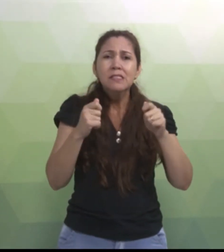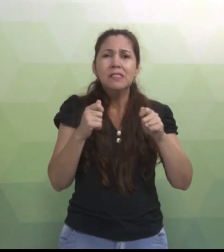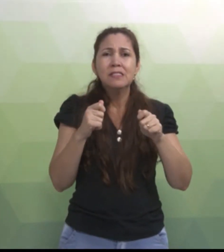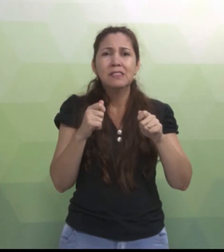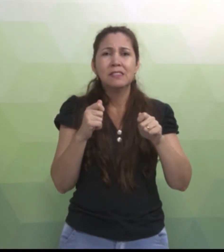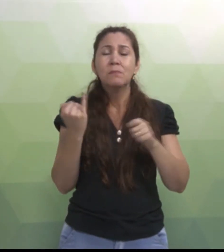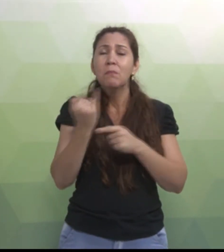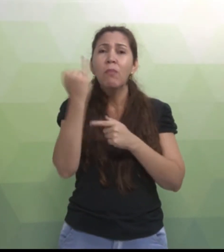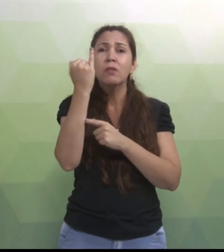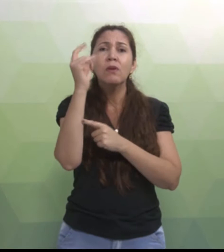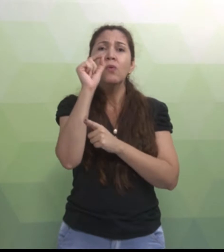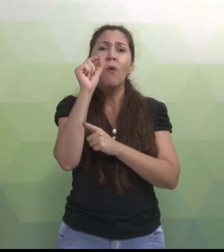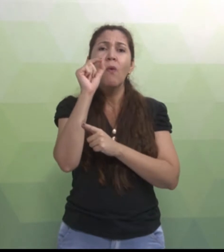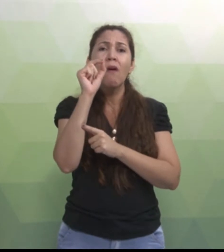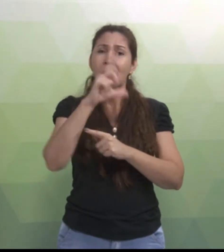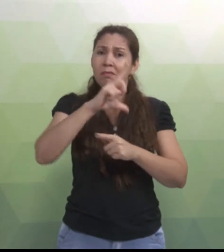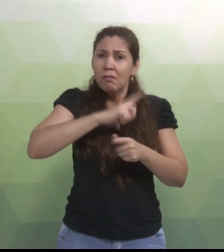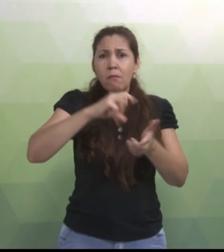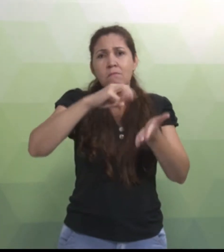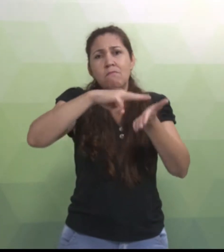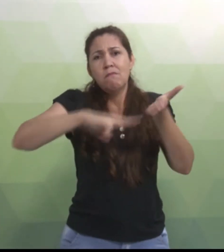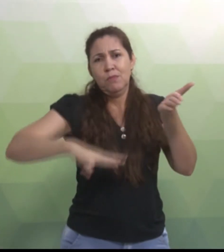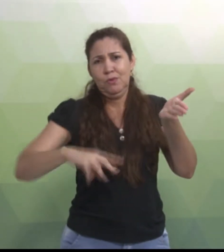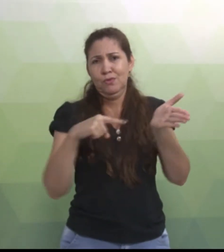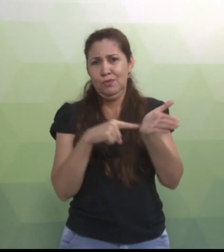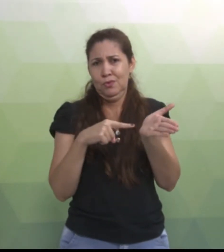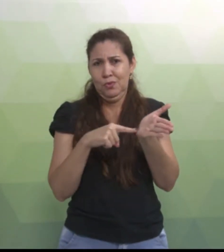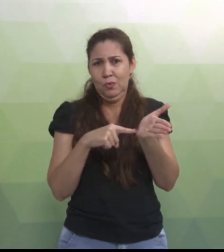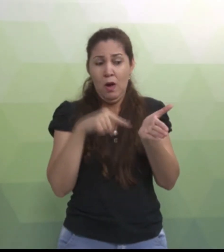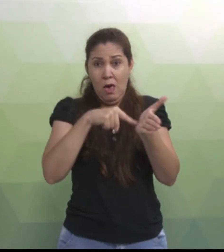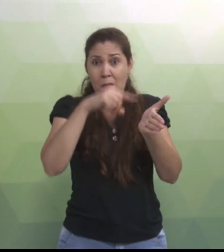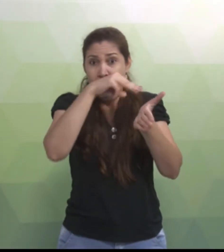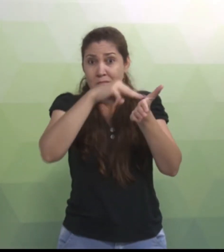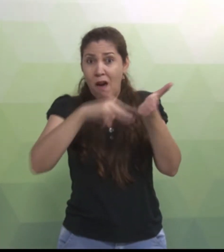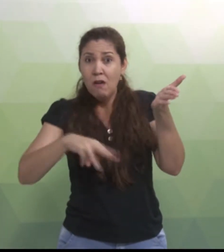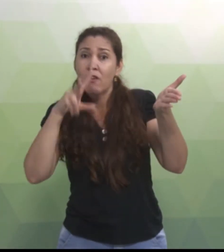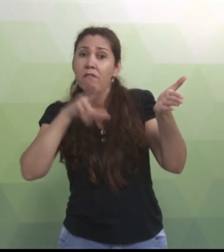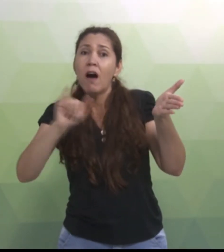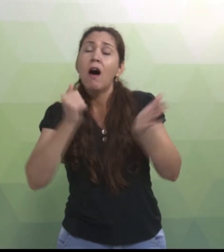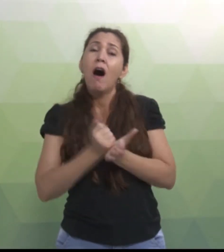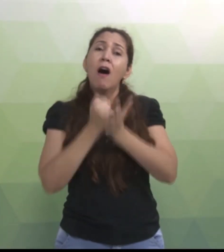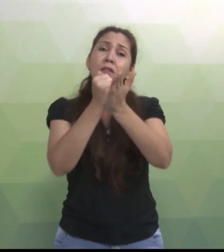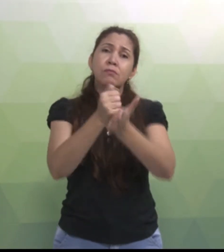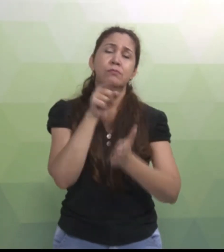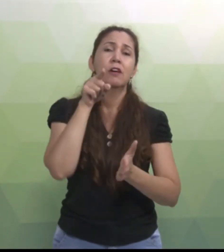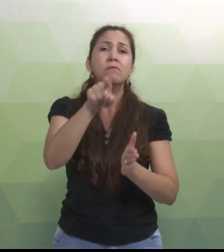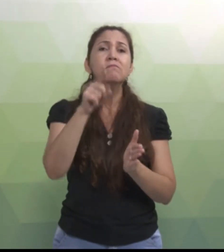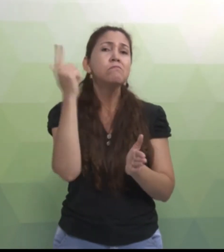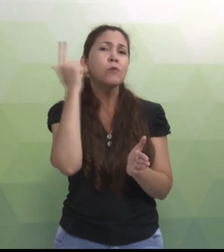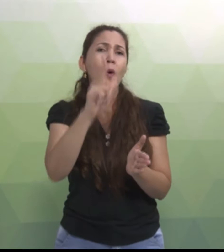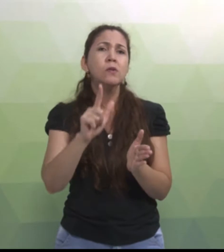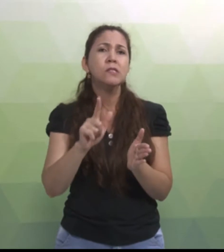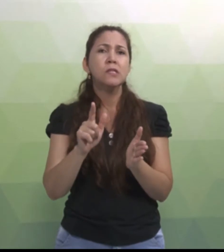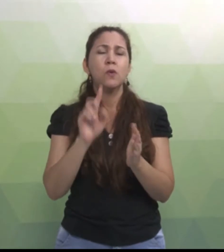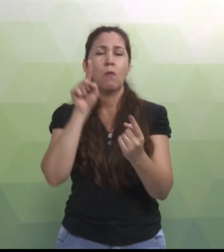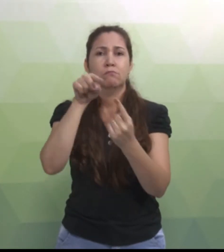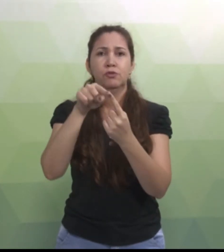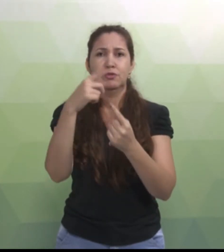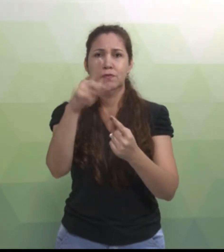Então, é importante haver uma metodologia que vai apoiá-lo para que você consiga alcançar o seu objetivo no ensino.